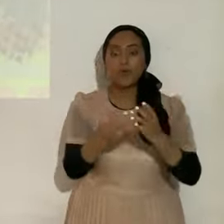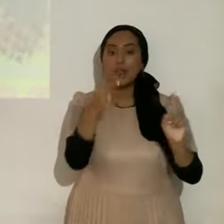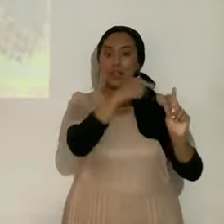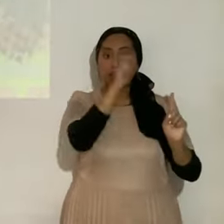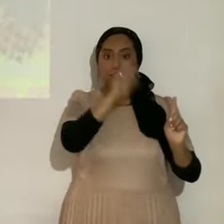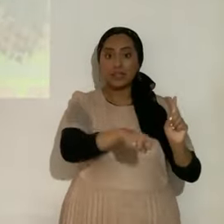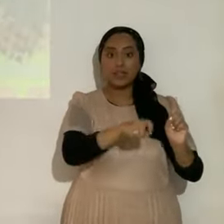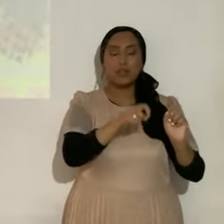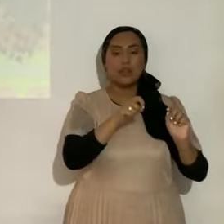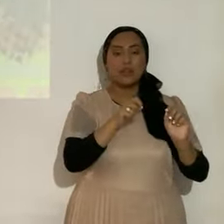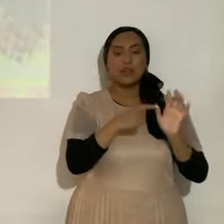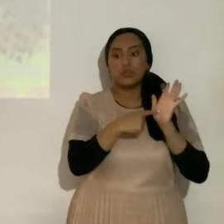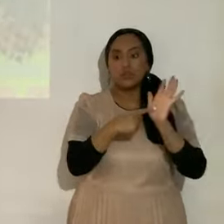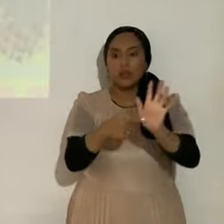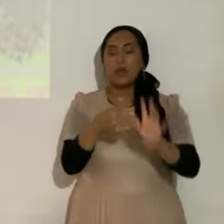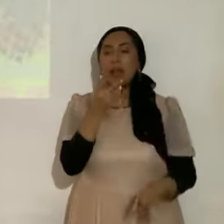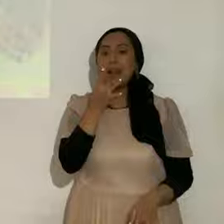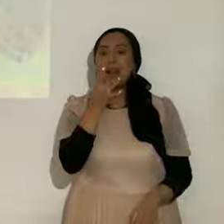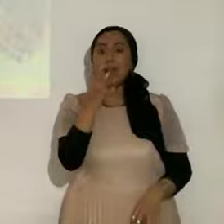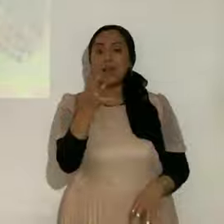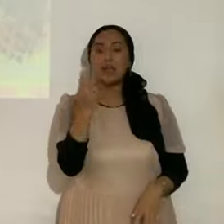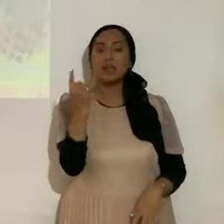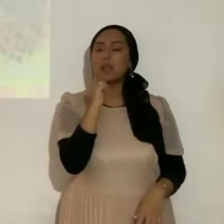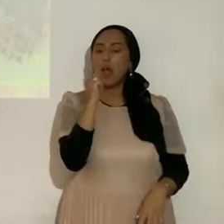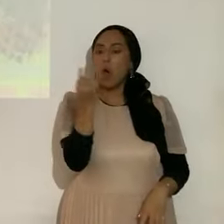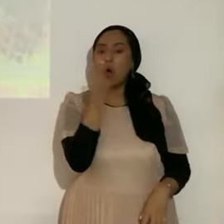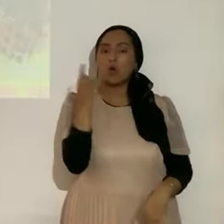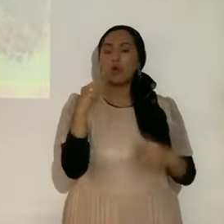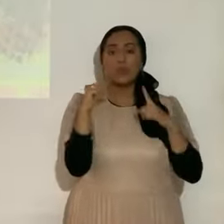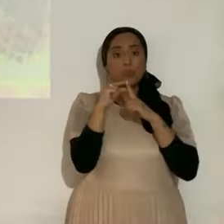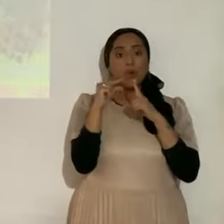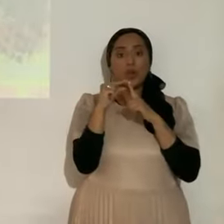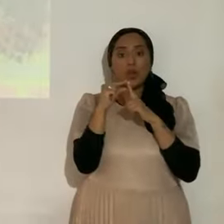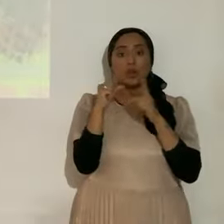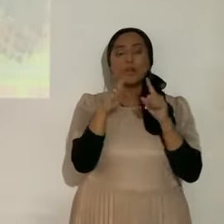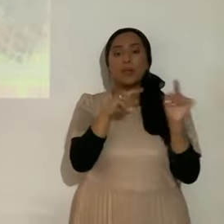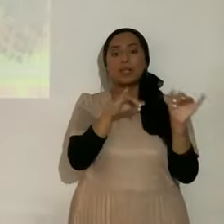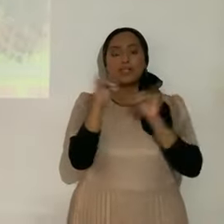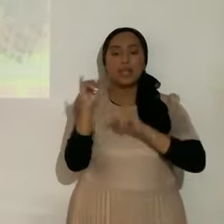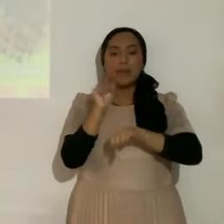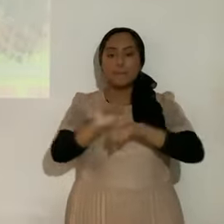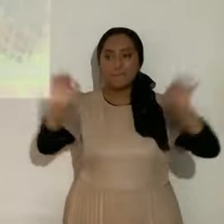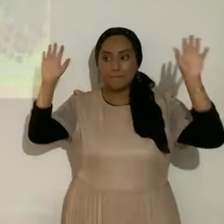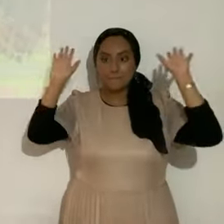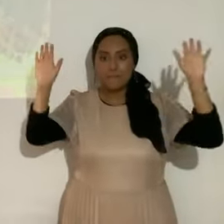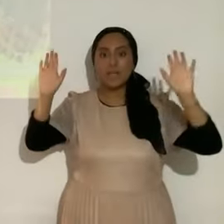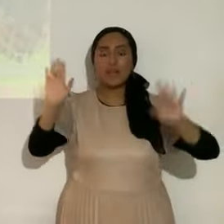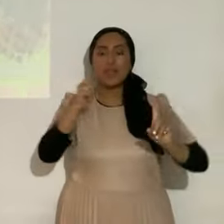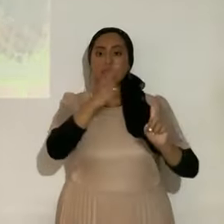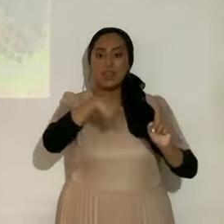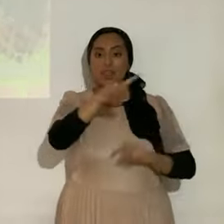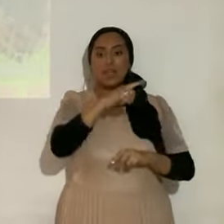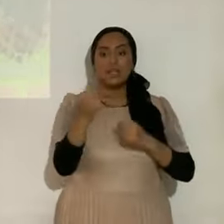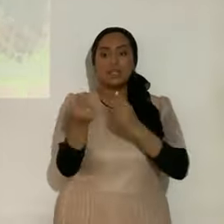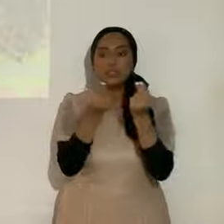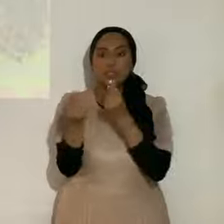a través del testimonio, no solamente en palabras, sino a través también de las maravillas y prodigios que ellos hacían.